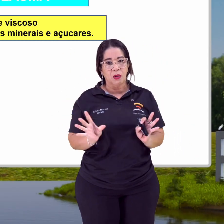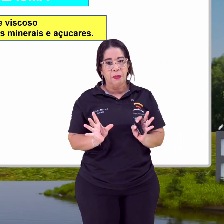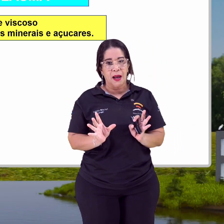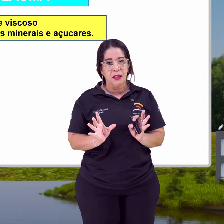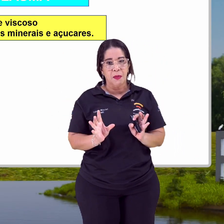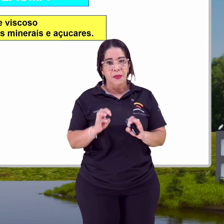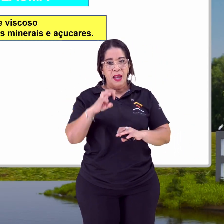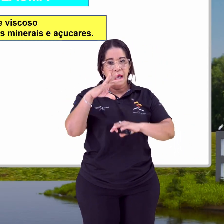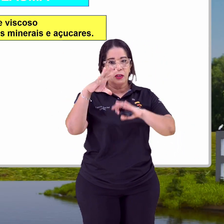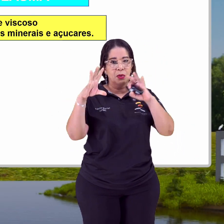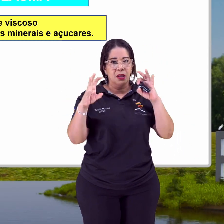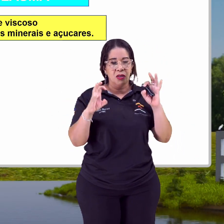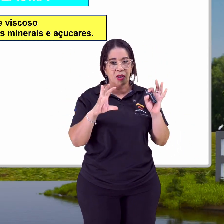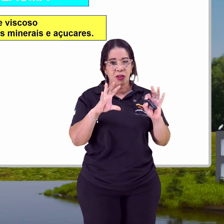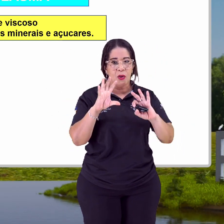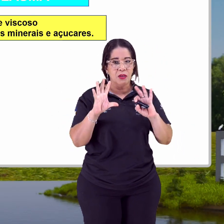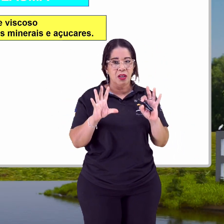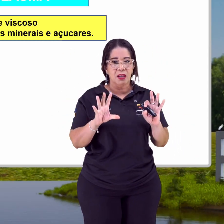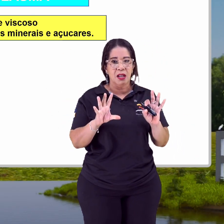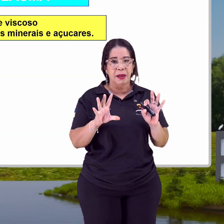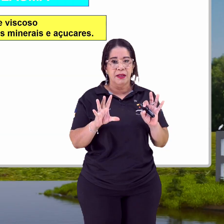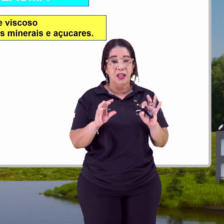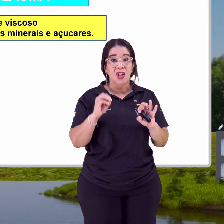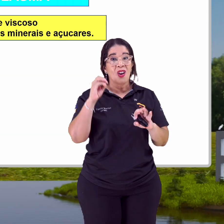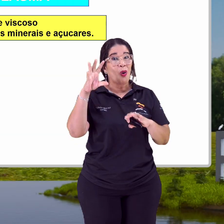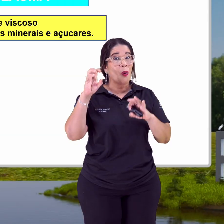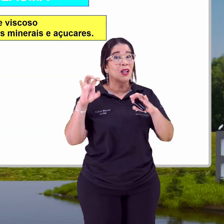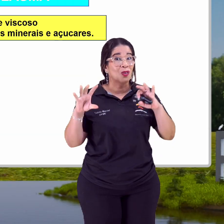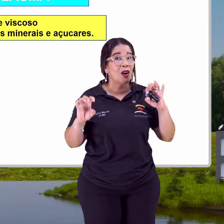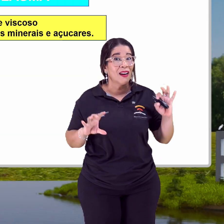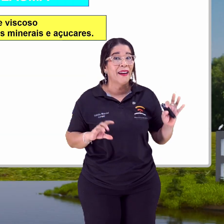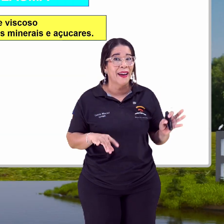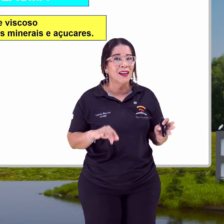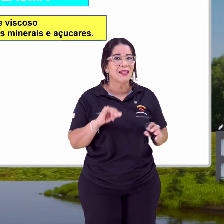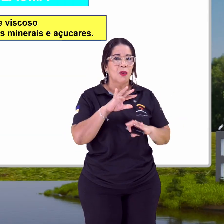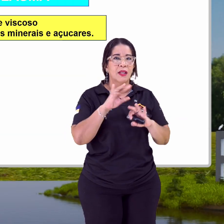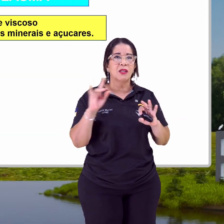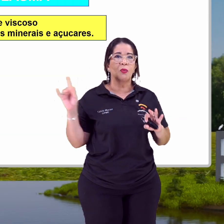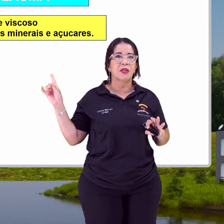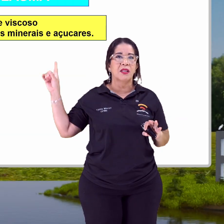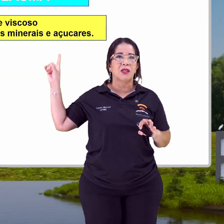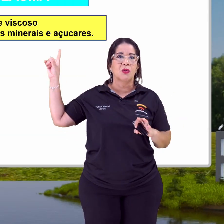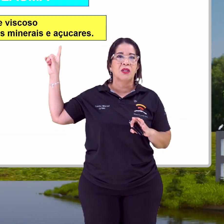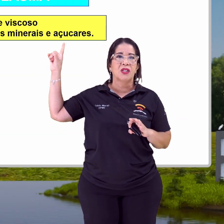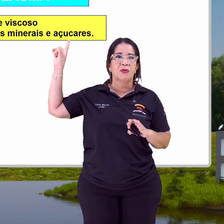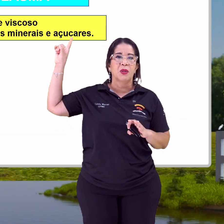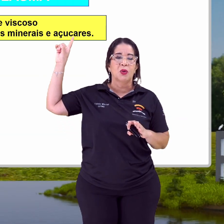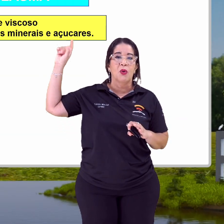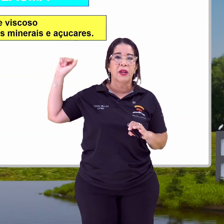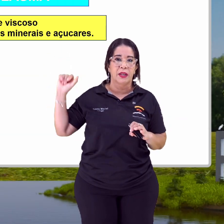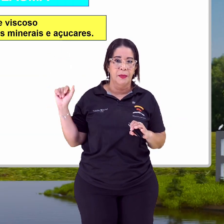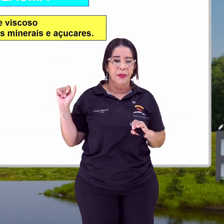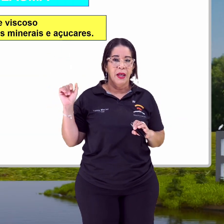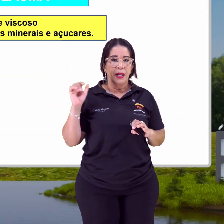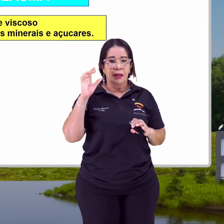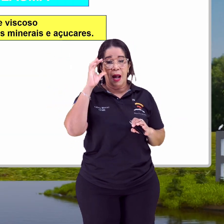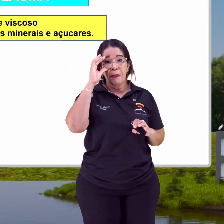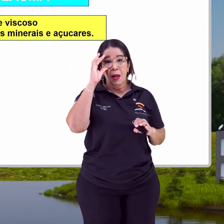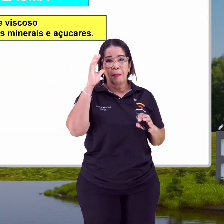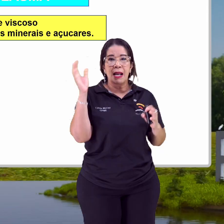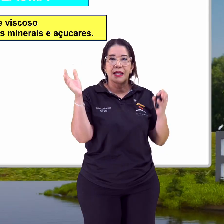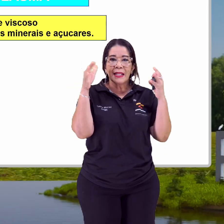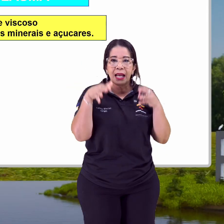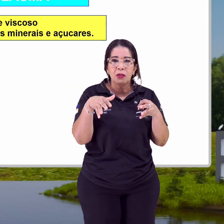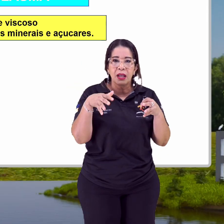espaço citoplasma, essas substâncias gelatinosas que está ali presente com as organelas e com essas substâncias todas que a gente mencionou aqui,